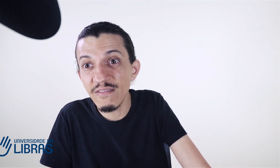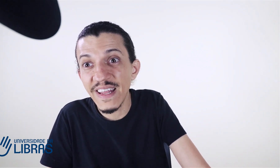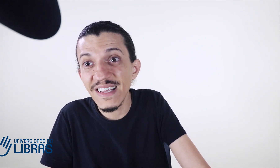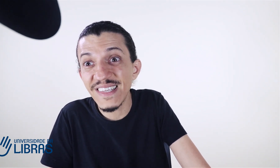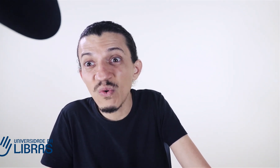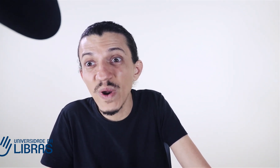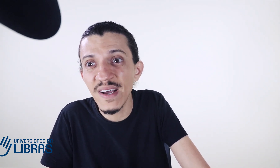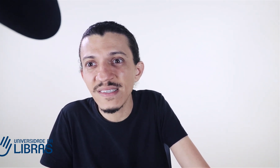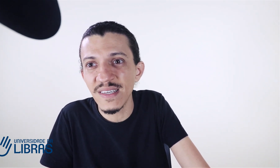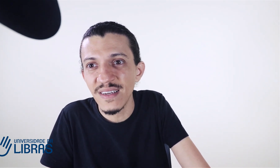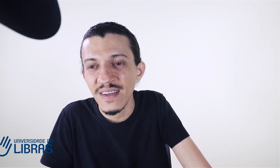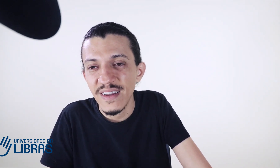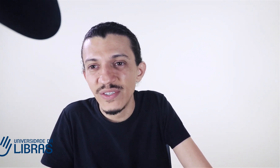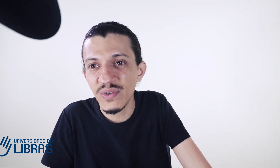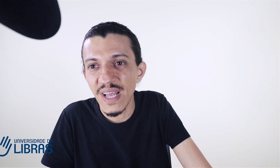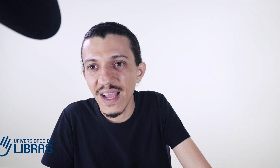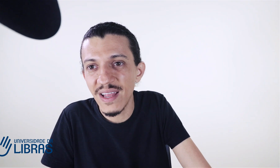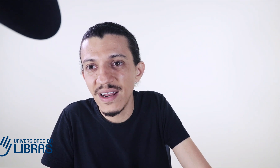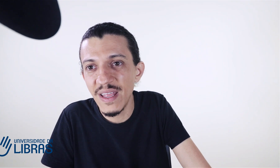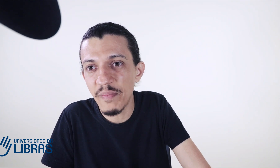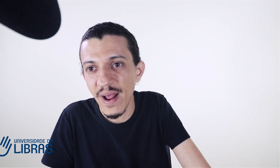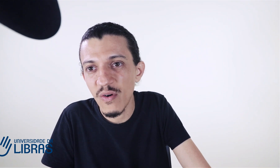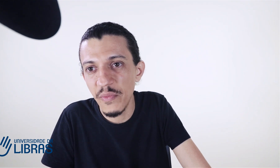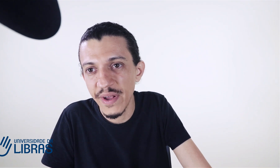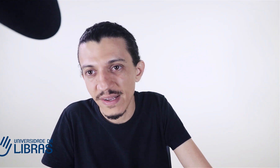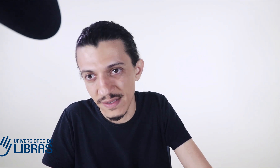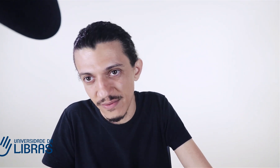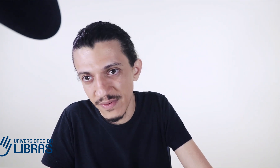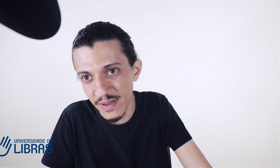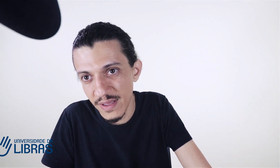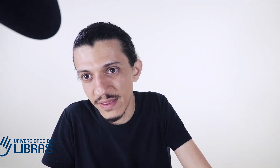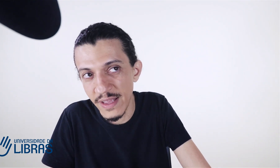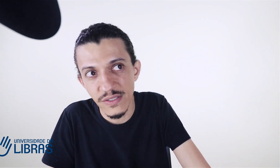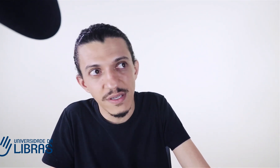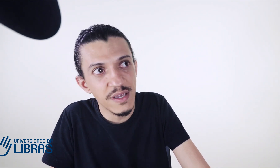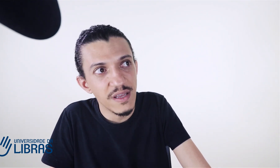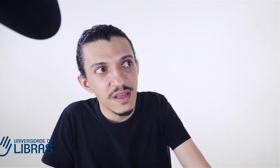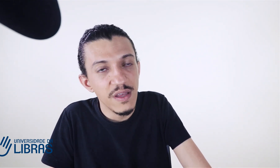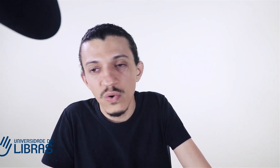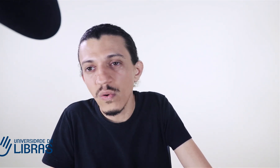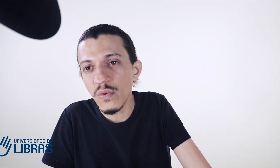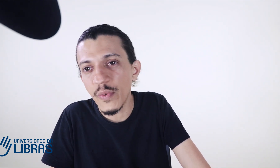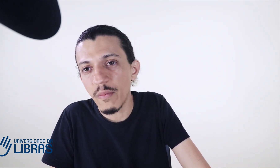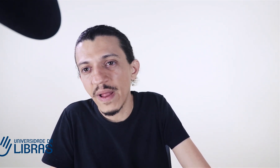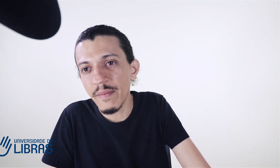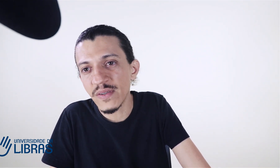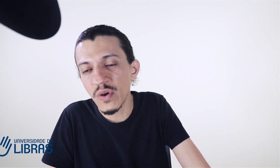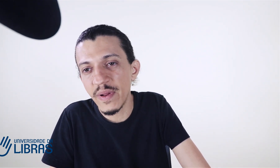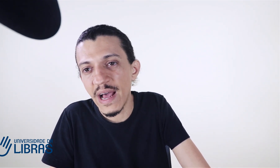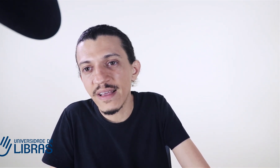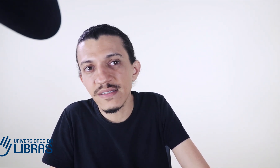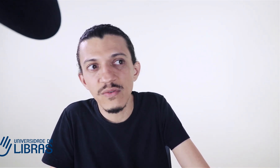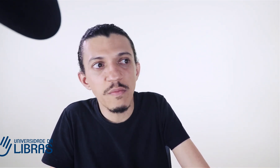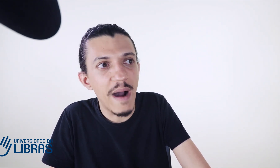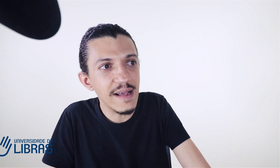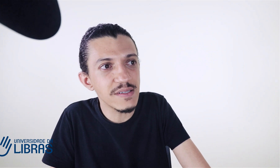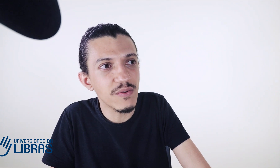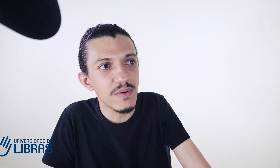tem nem segurança de usar aquilo ali para a comunicação, entende? E outro problema sobre a questão do básico